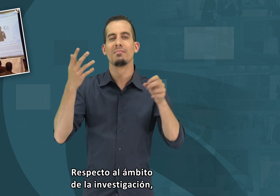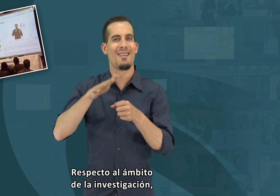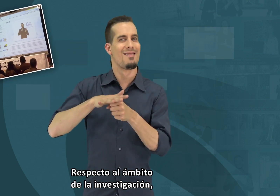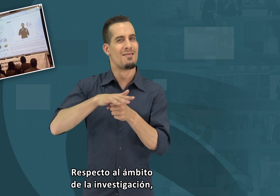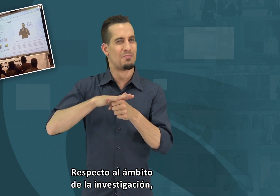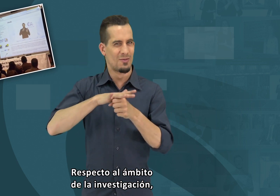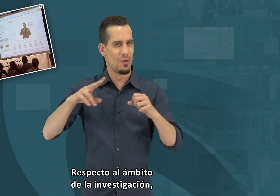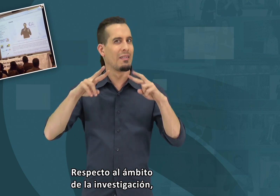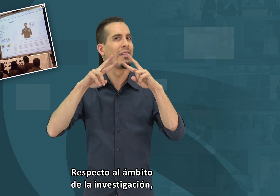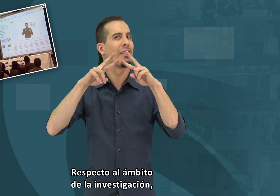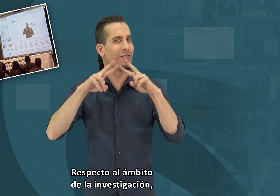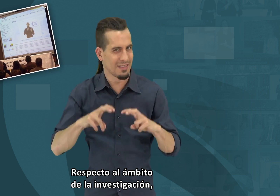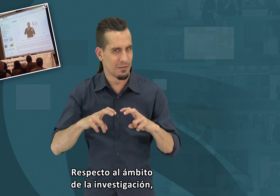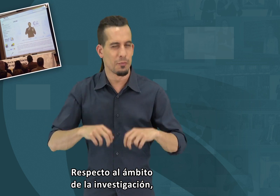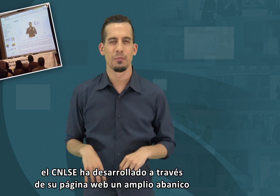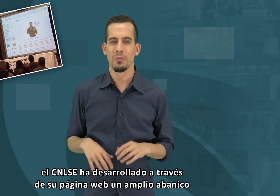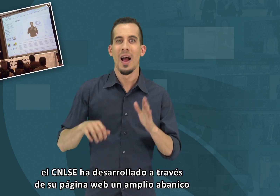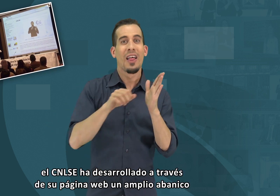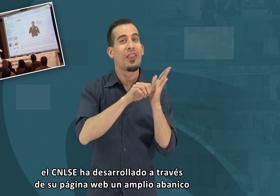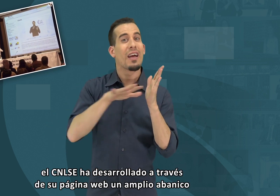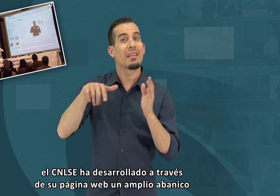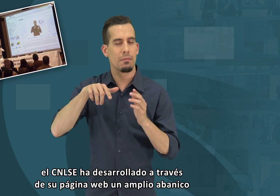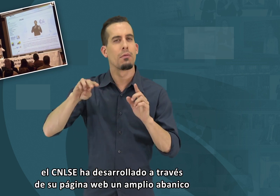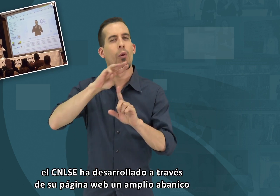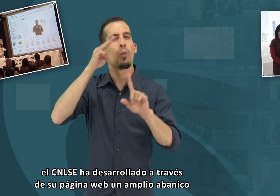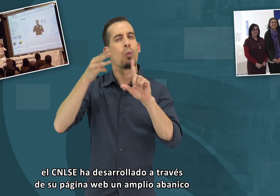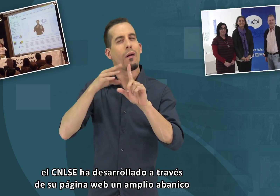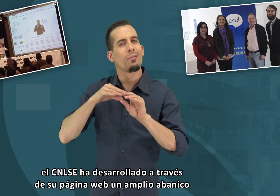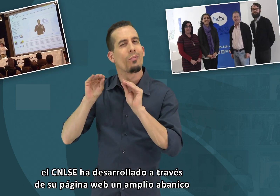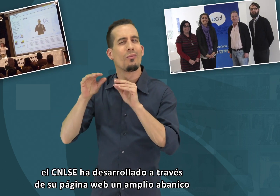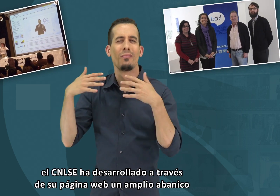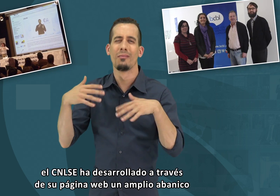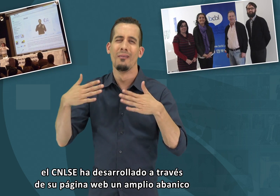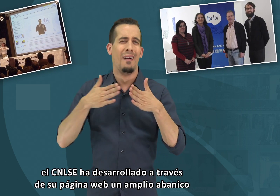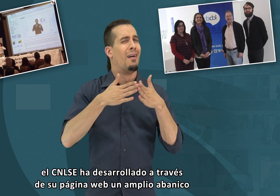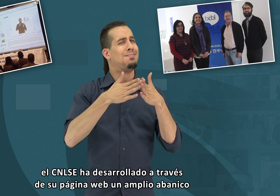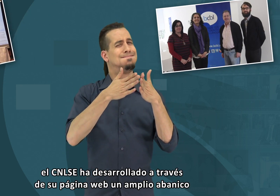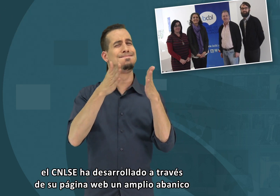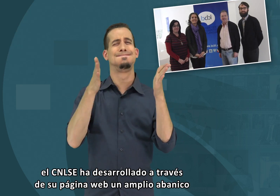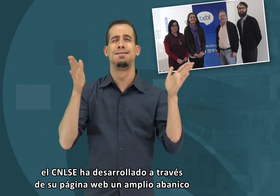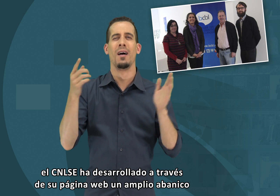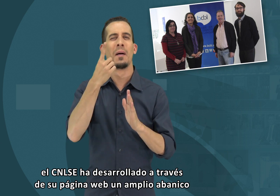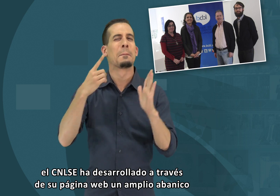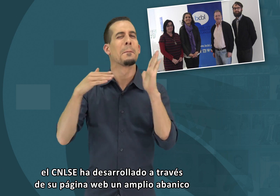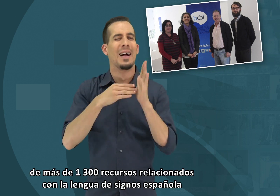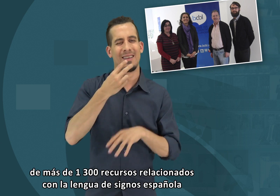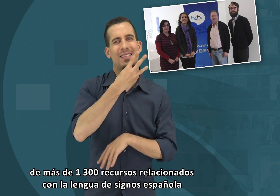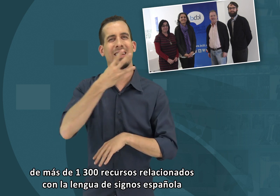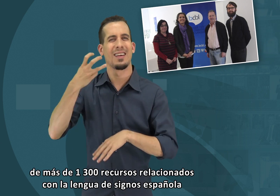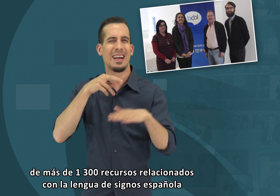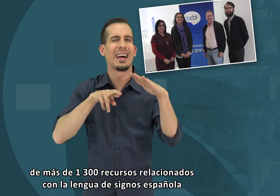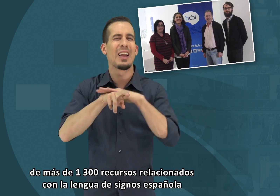Respecto al ámbito de la investigación, el CENELSE ha desarrollado a través de su página web un amplio abanico de más